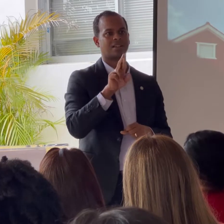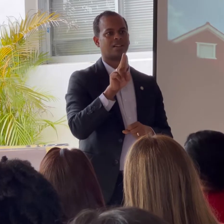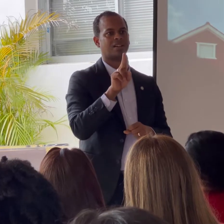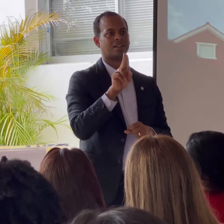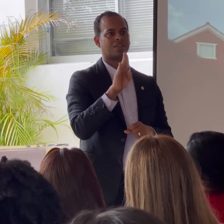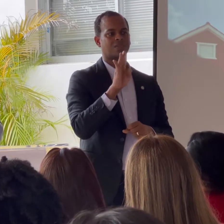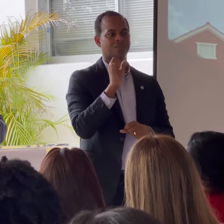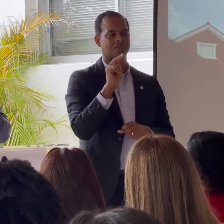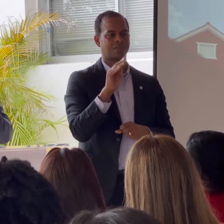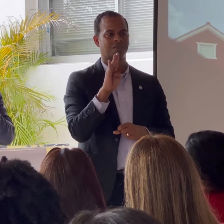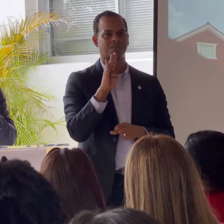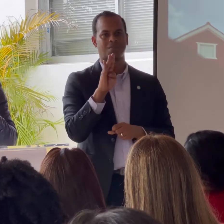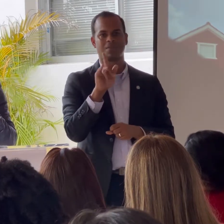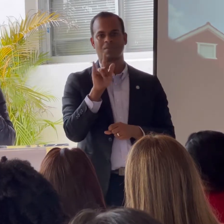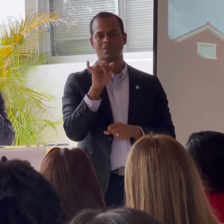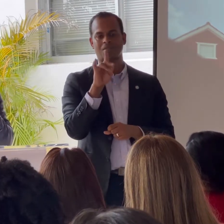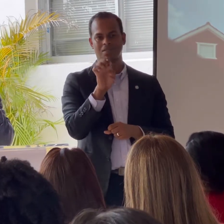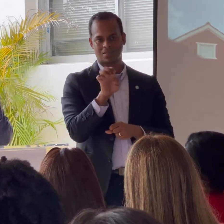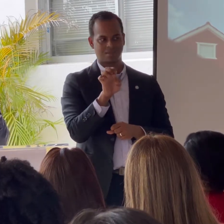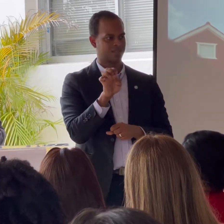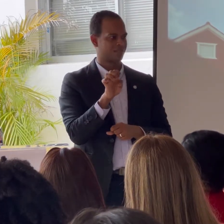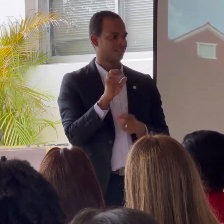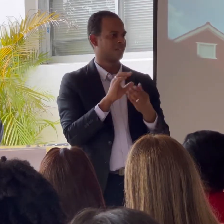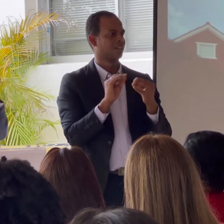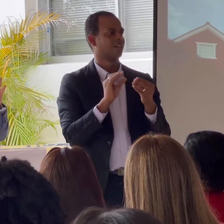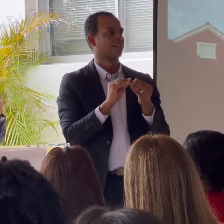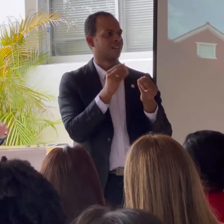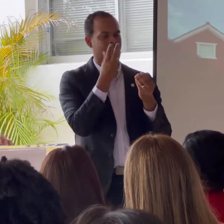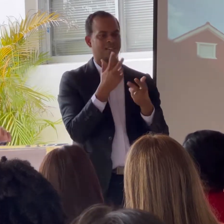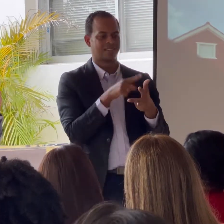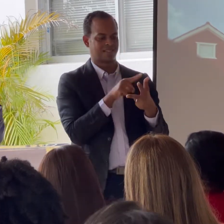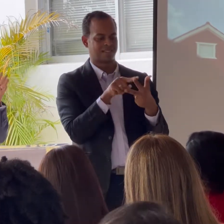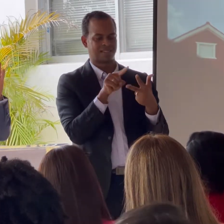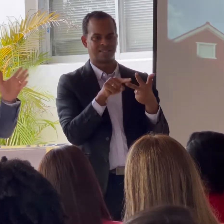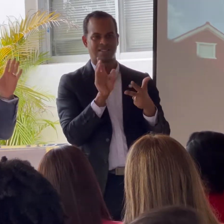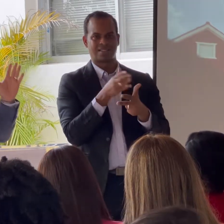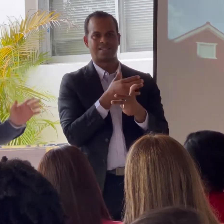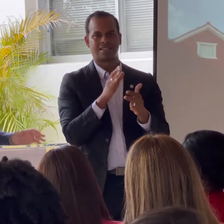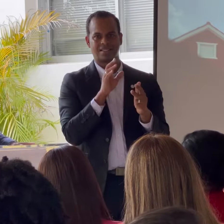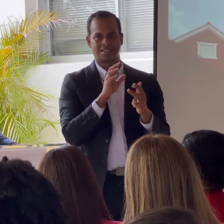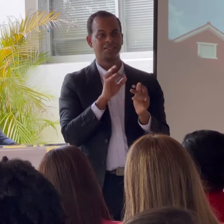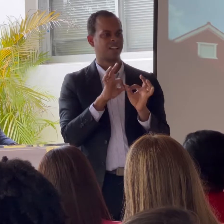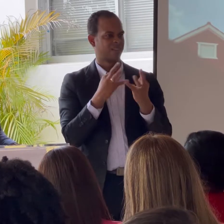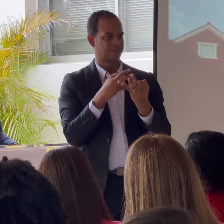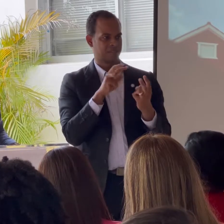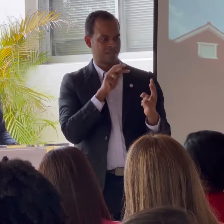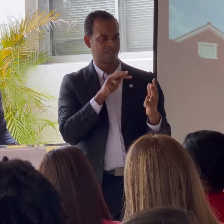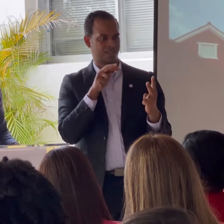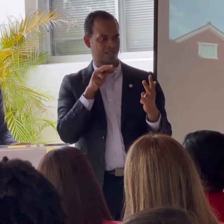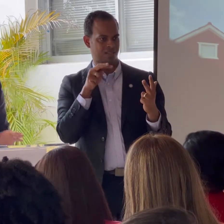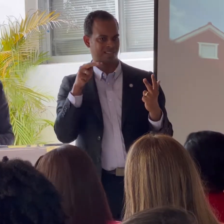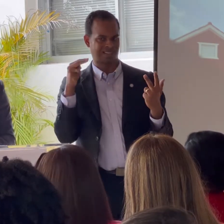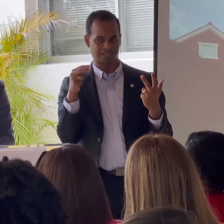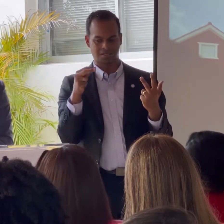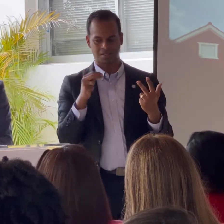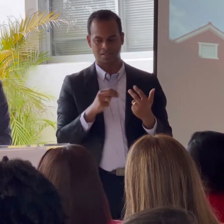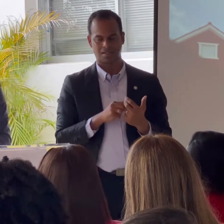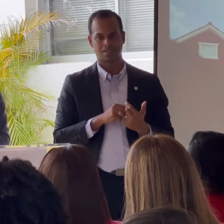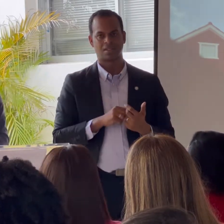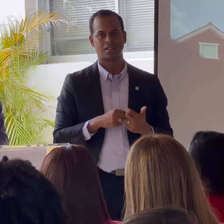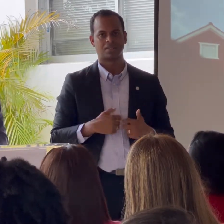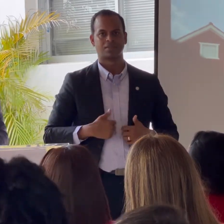y él tiene tres canciones que hablan de la familia en tres perspectivas diferentes.